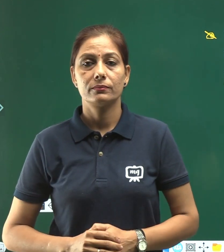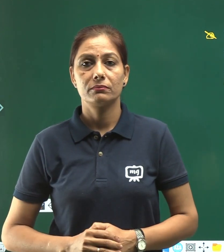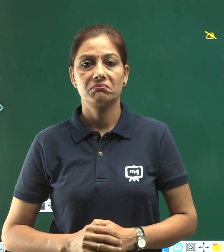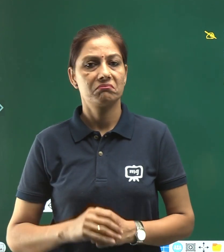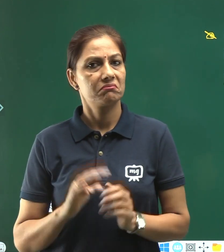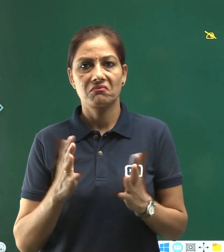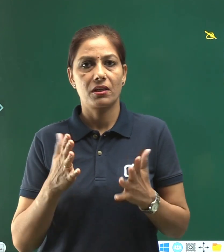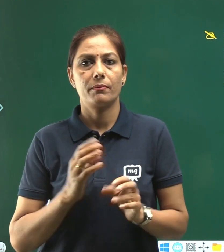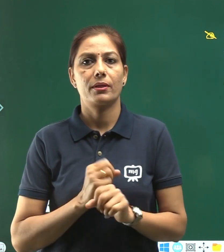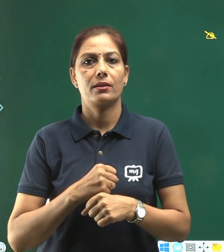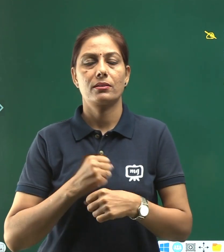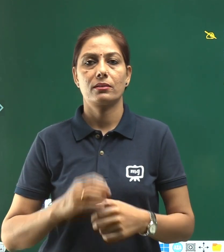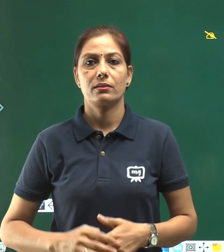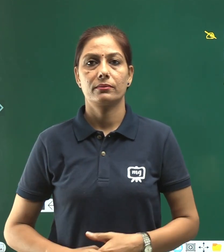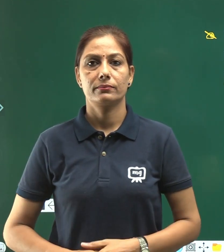नहीं बनाना चाहिए।